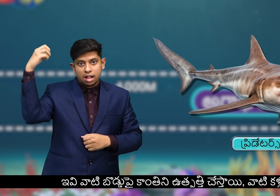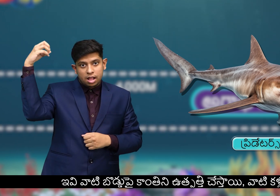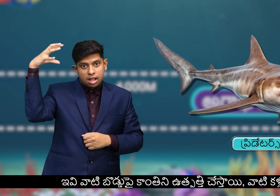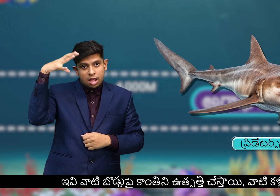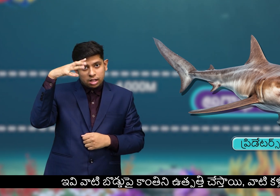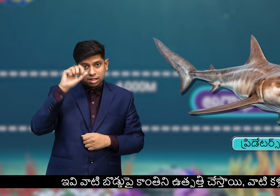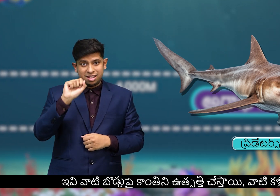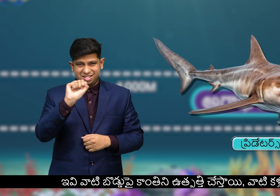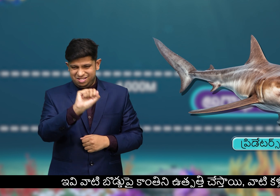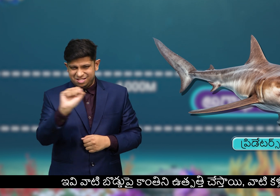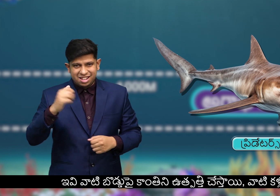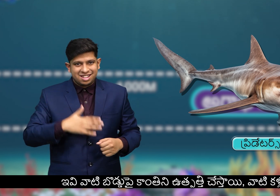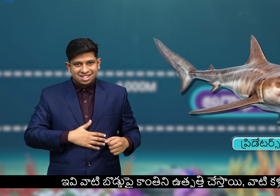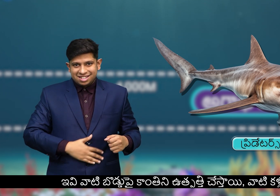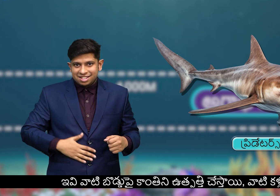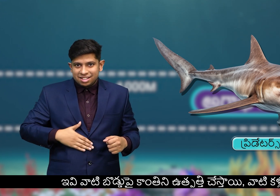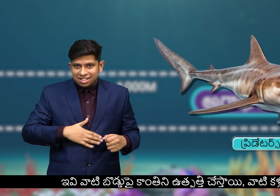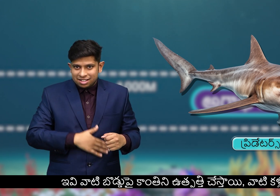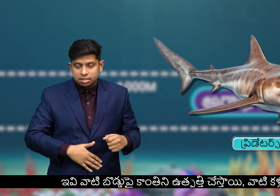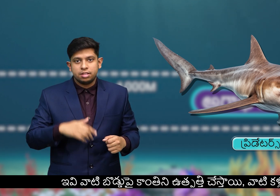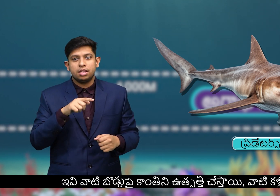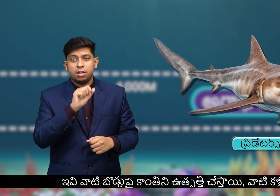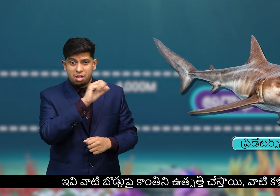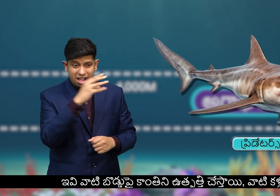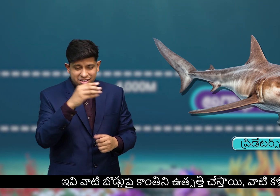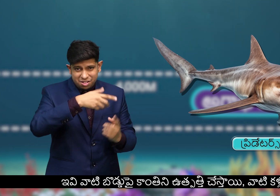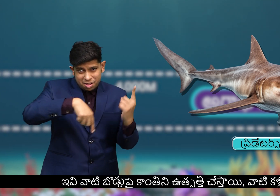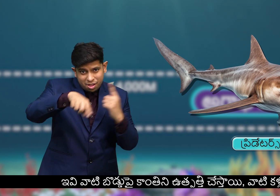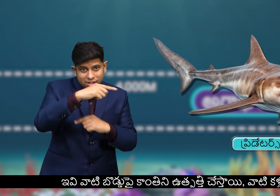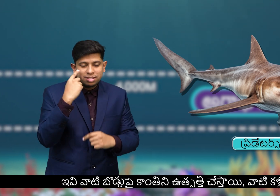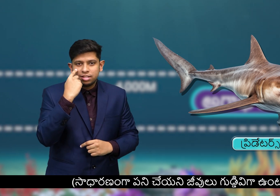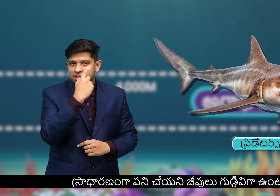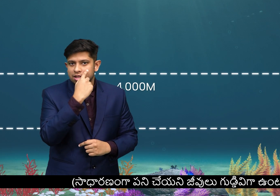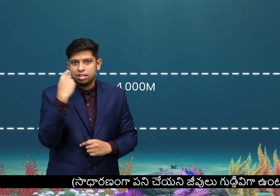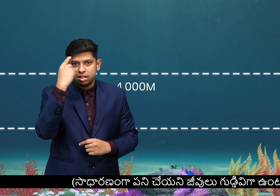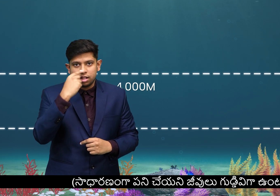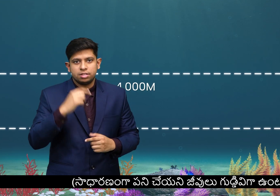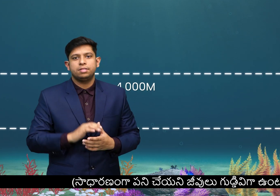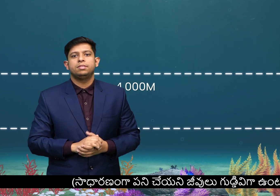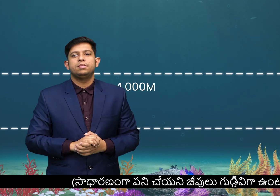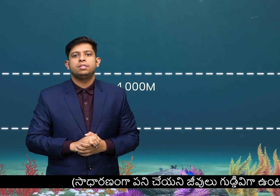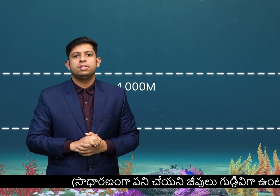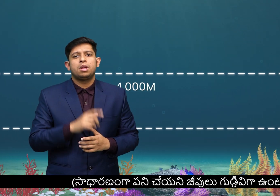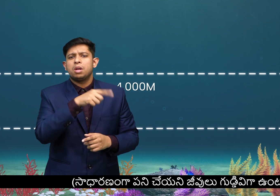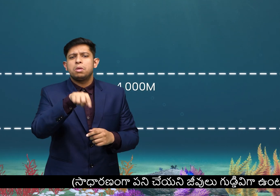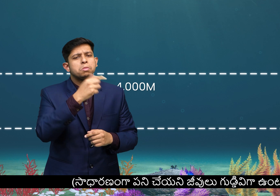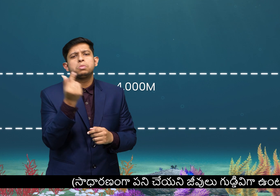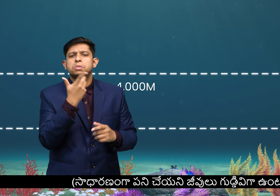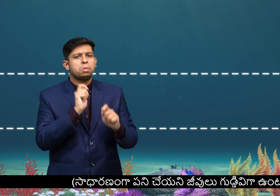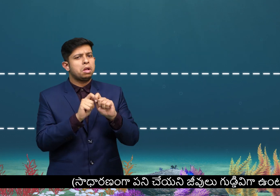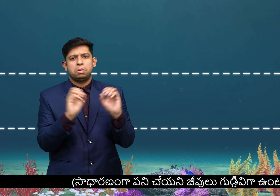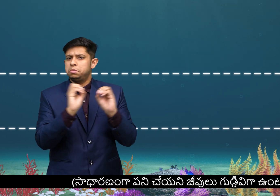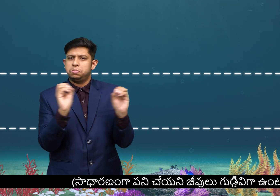ఇవి వాటి బొడ్డుపై కాంతిని ఉత్పత్తి చేస్తాయి. వాటి కళ్ళ చుట్టూ సాధారణంగా పనిచేయని